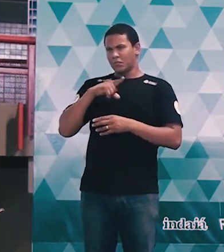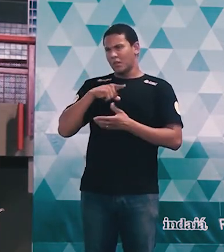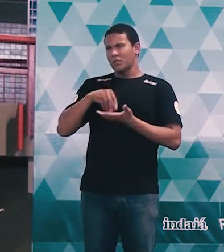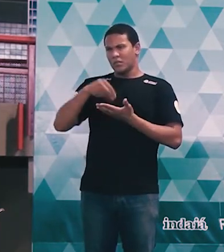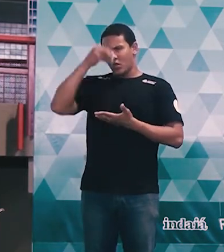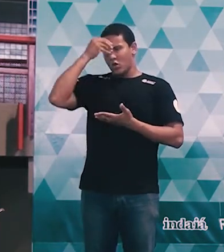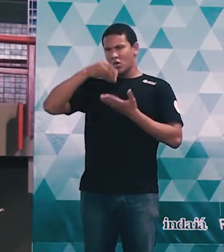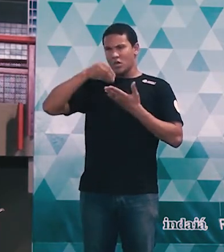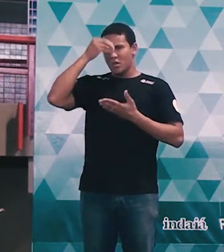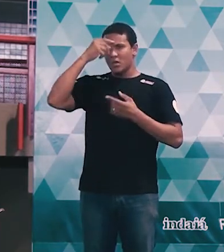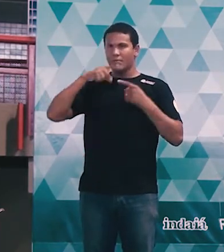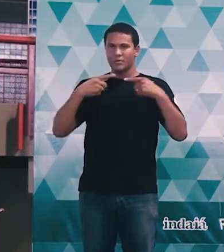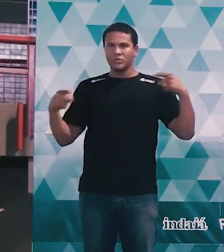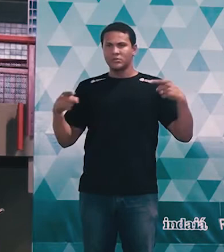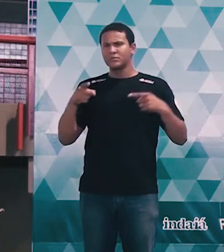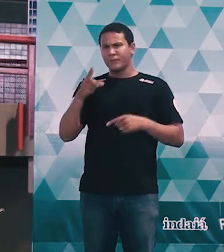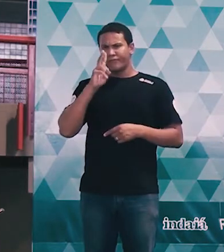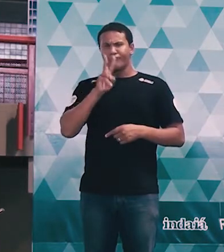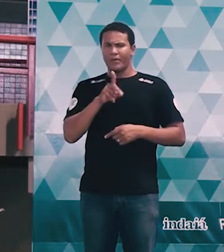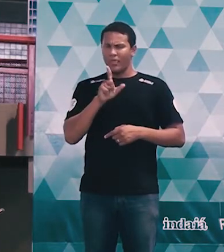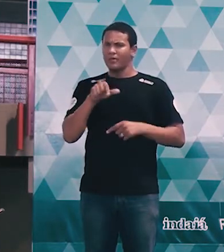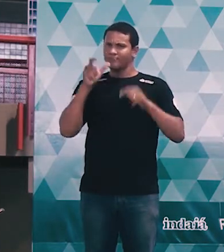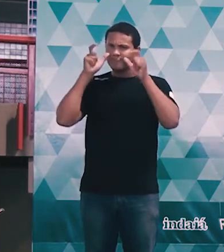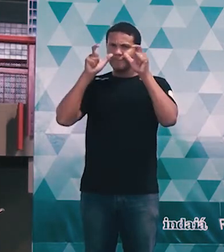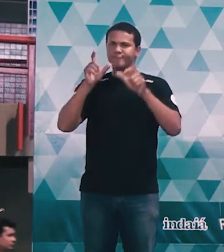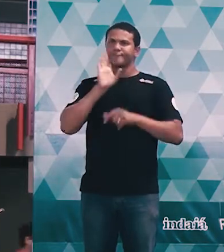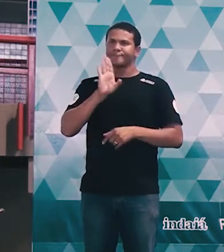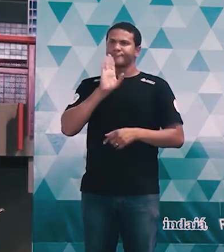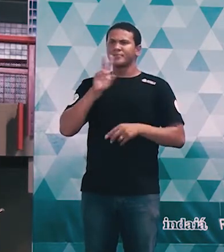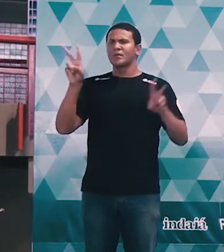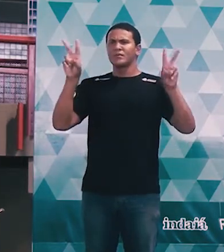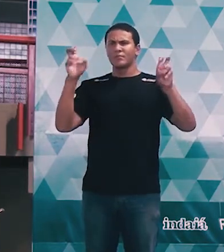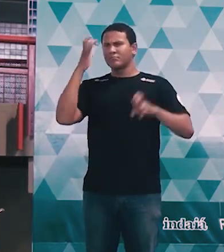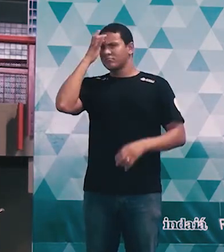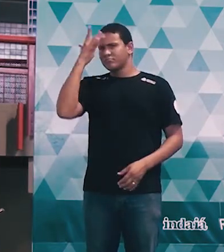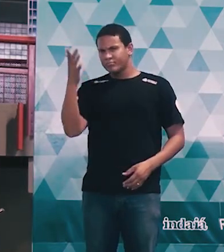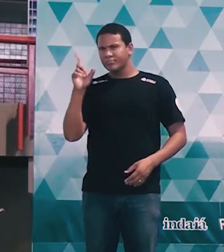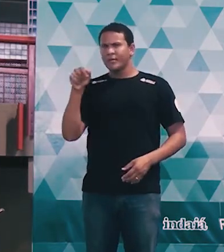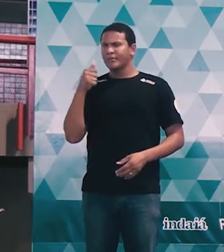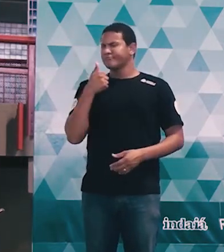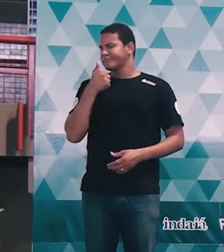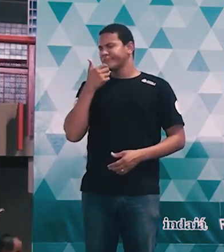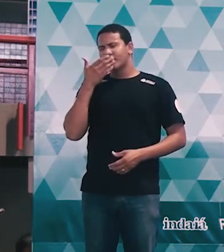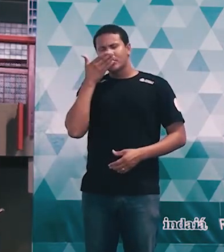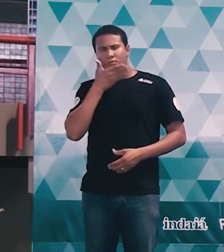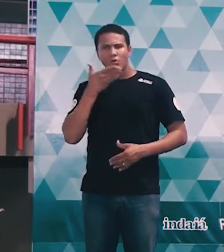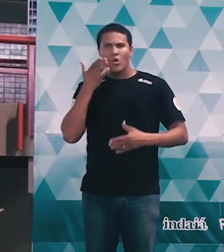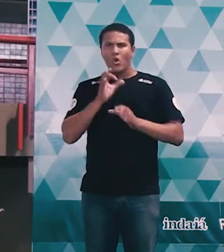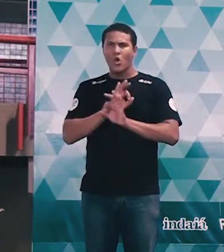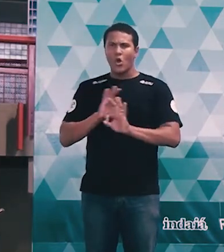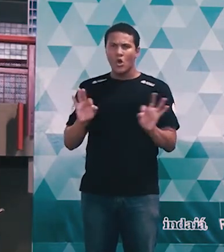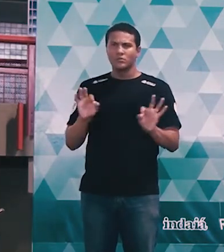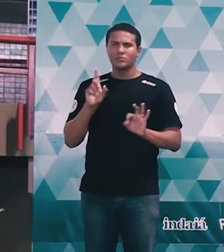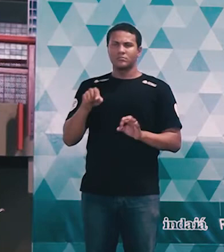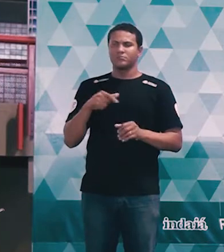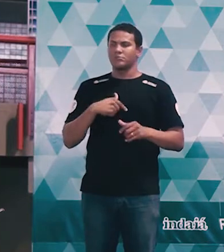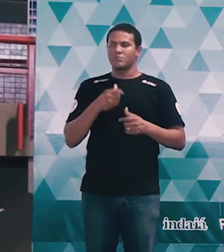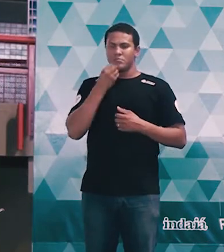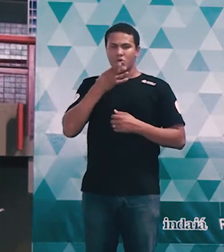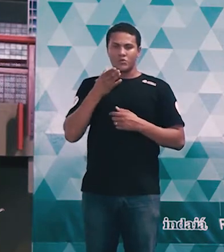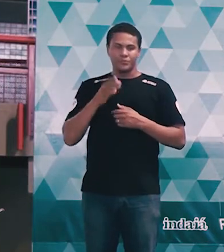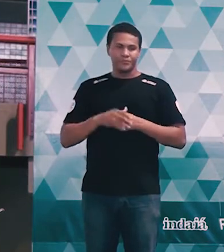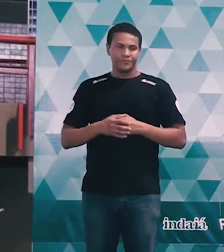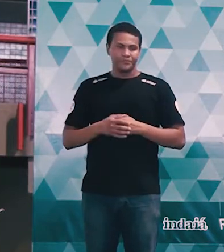vocês. Vocês vão ver que é uma aula super interessante. É um tema que é fácil, é um tema que é bem gostoso de trabalhar, tá certo? Então vamos iniciar,